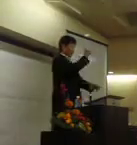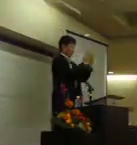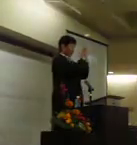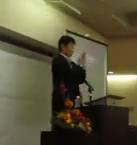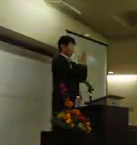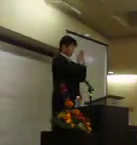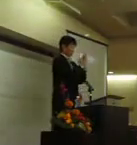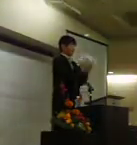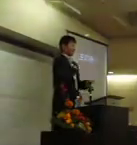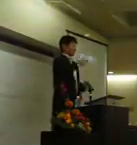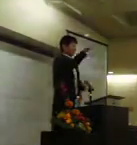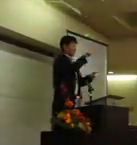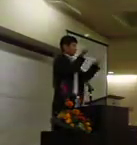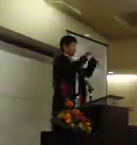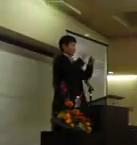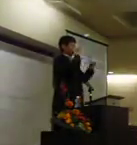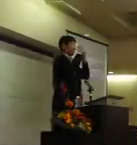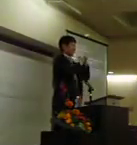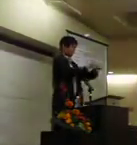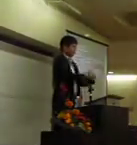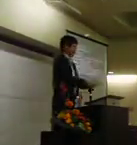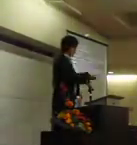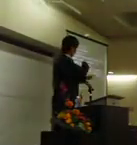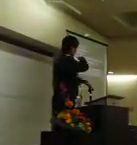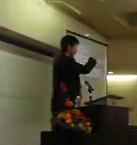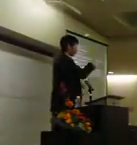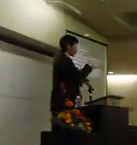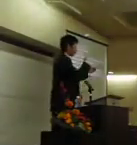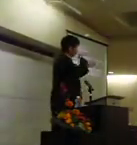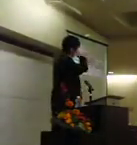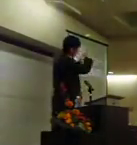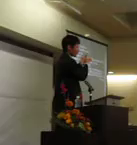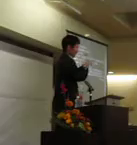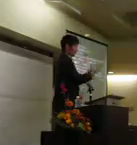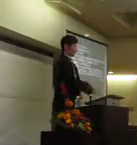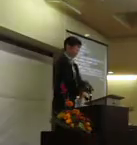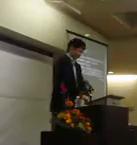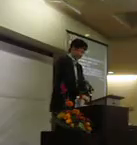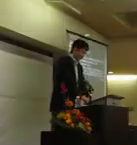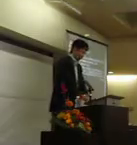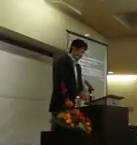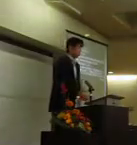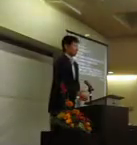次は主の祈りです。皆さん一緒にお祈りしましょ